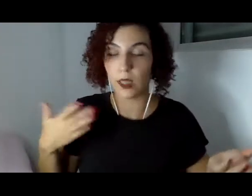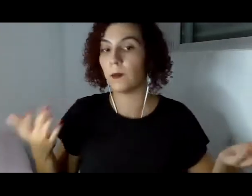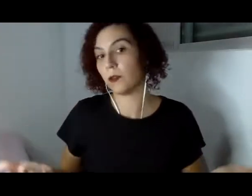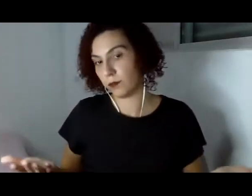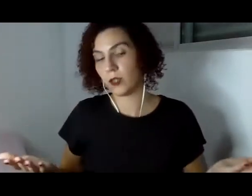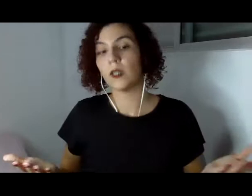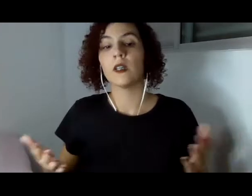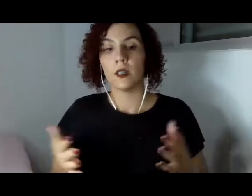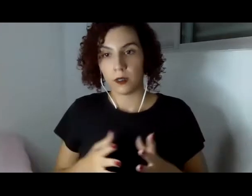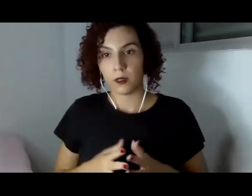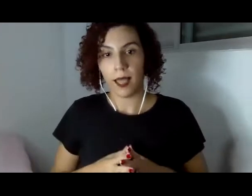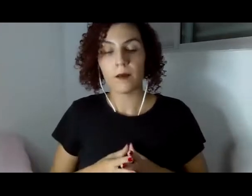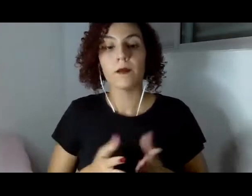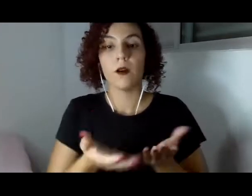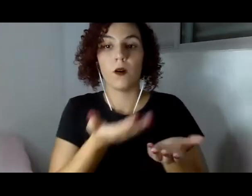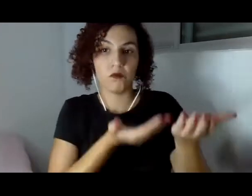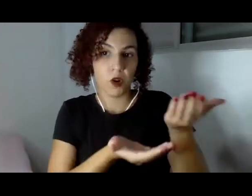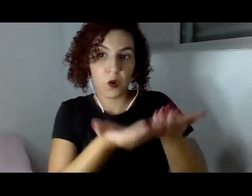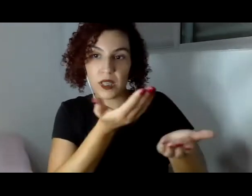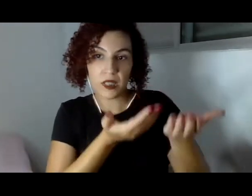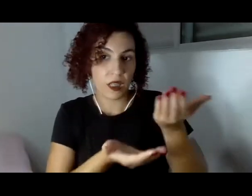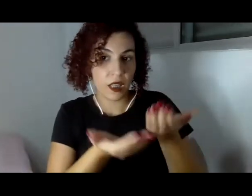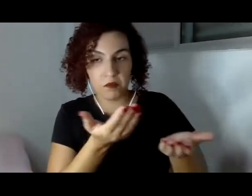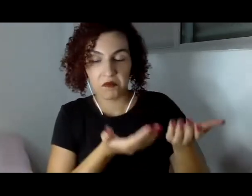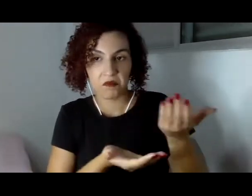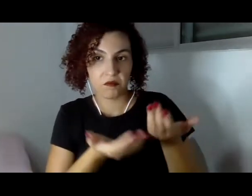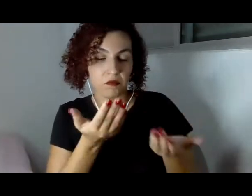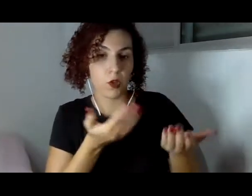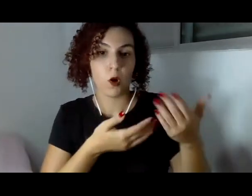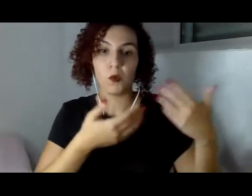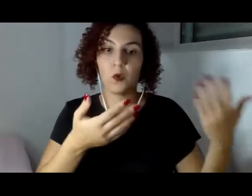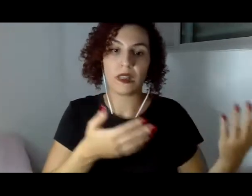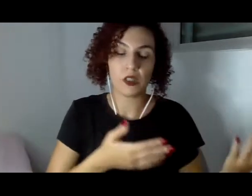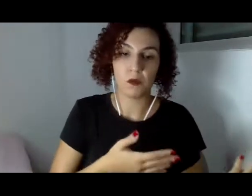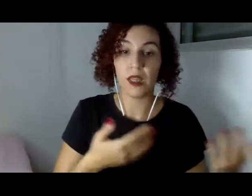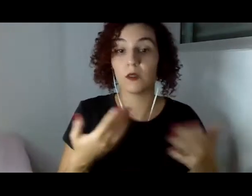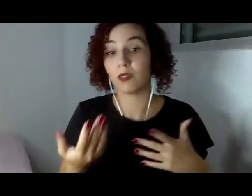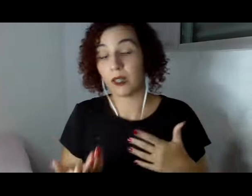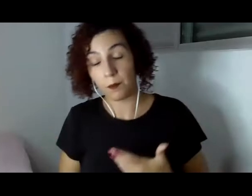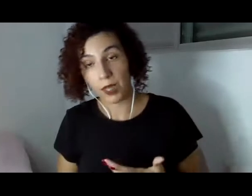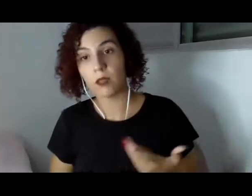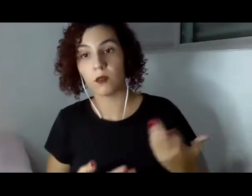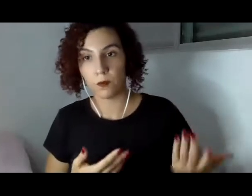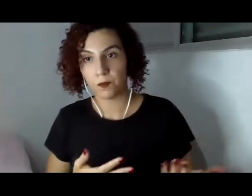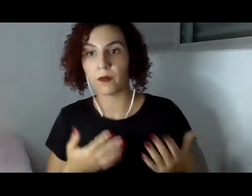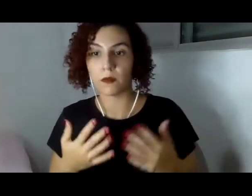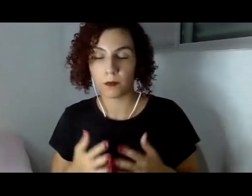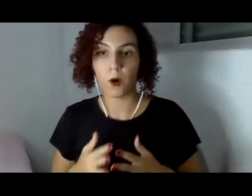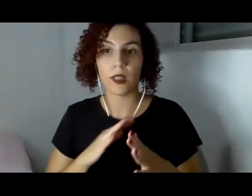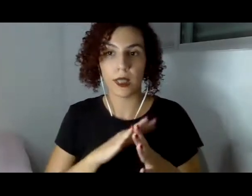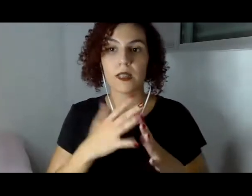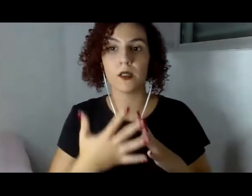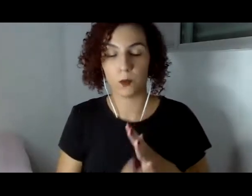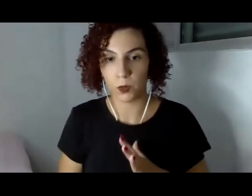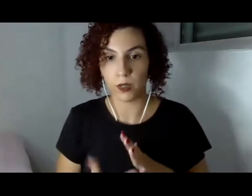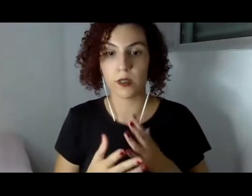por exemplo, tá? Ou esse aqui, como atendimento, tratamento,